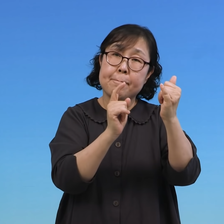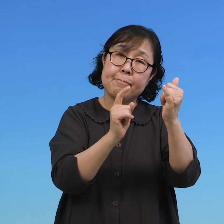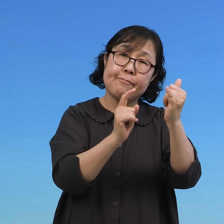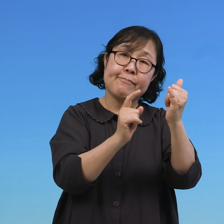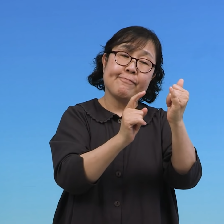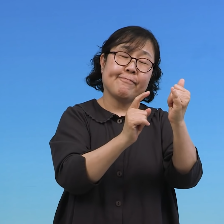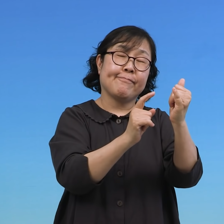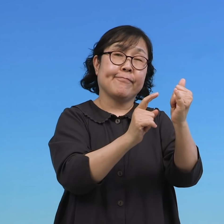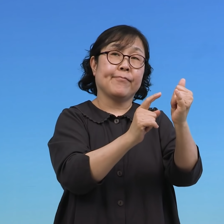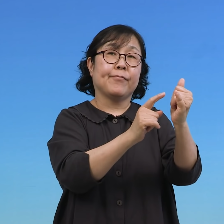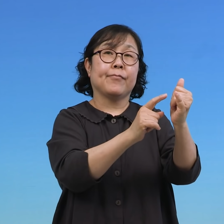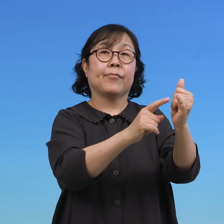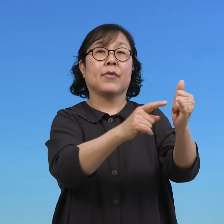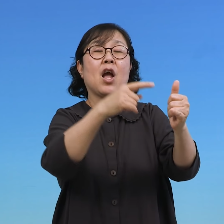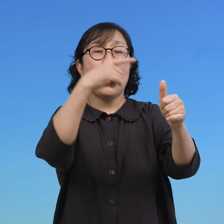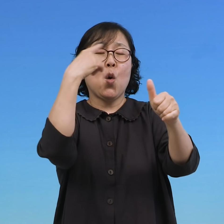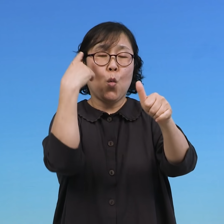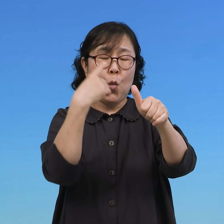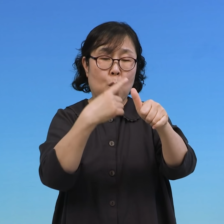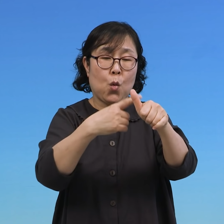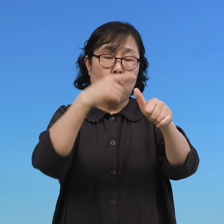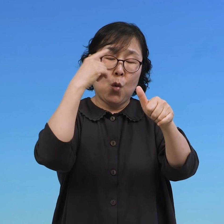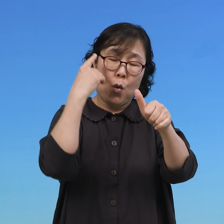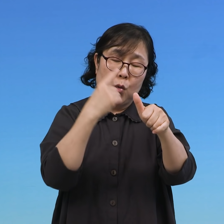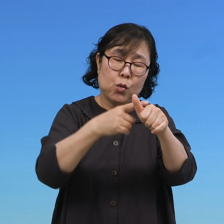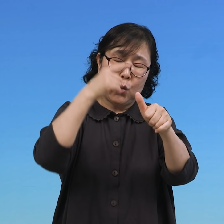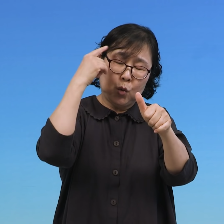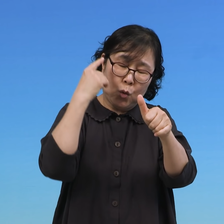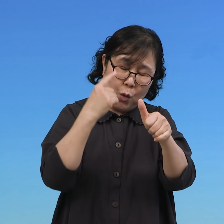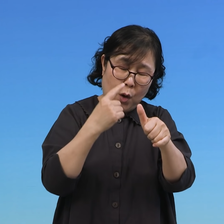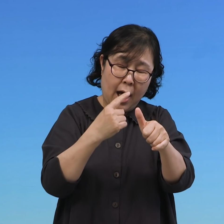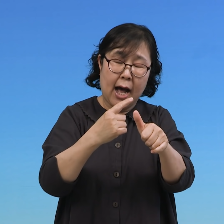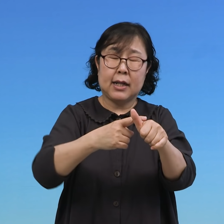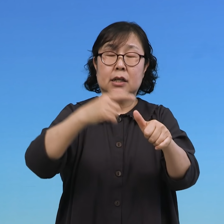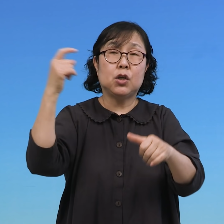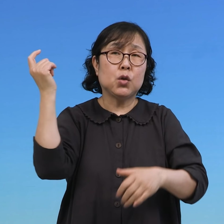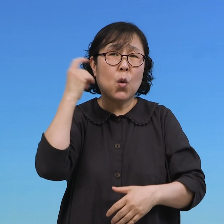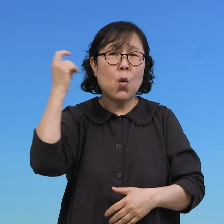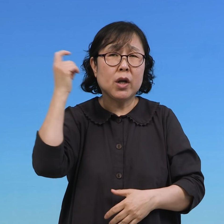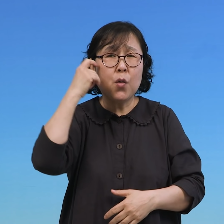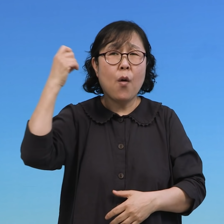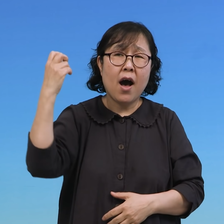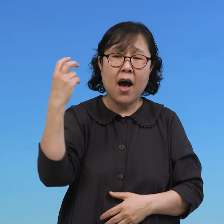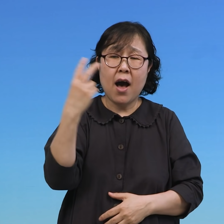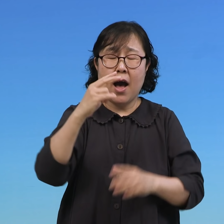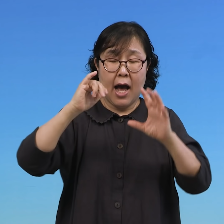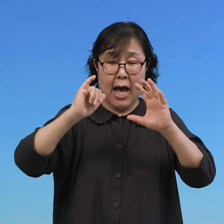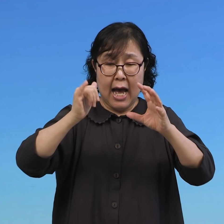세상 사람들은 이런 우리를 조롱합니다. 조롱하는 소리와